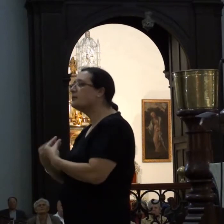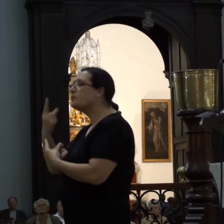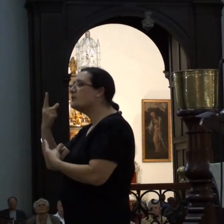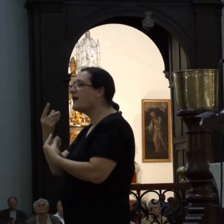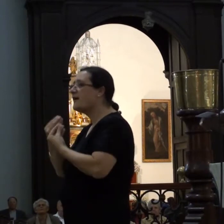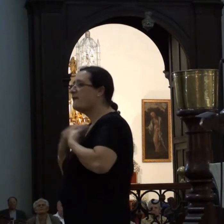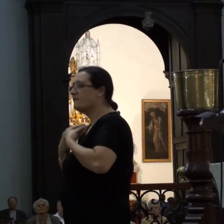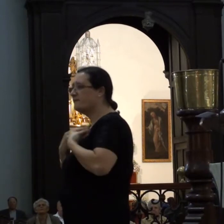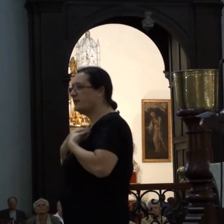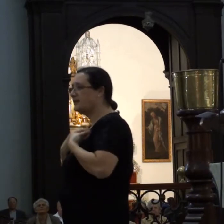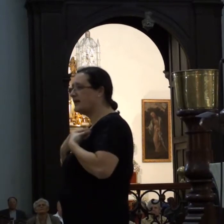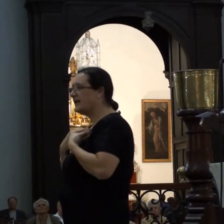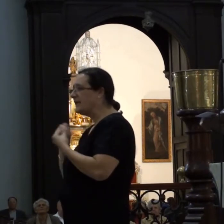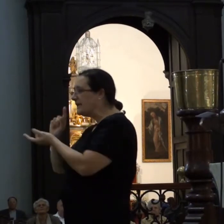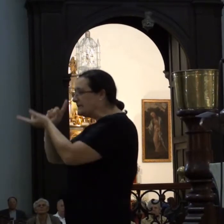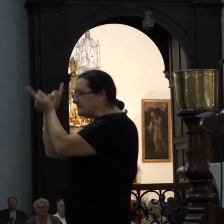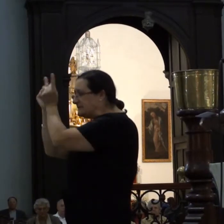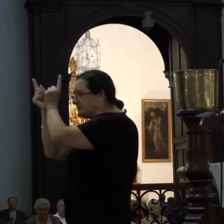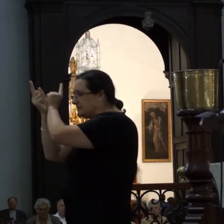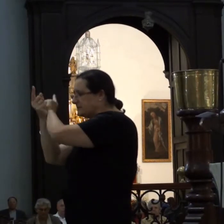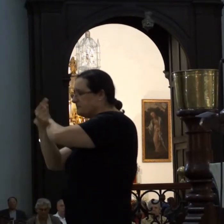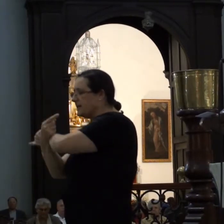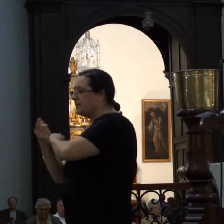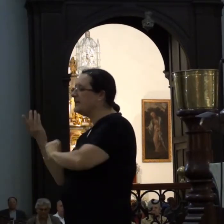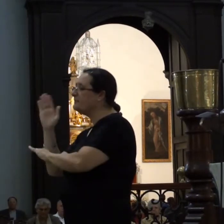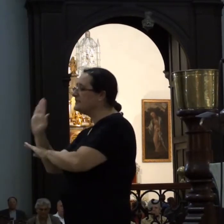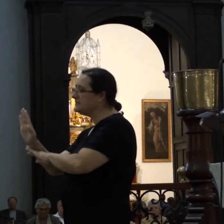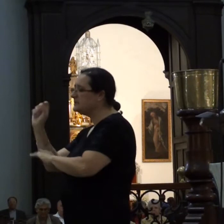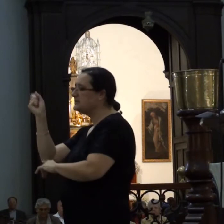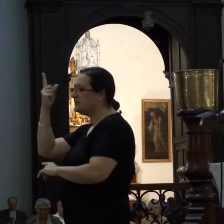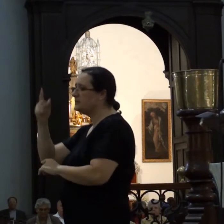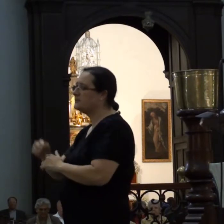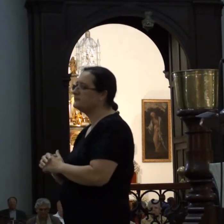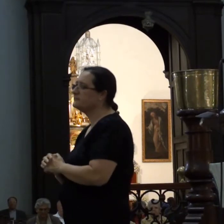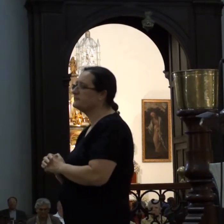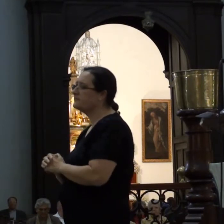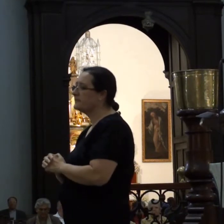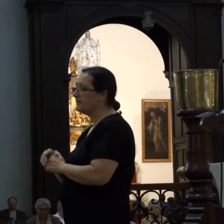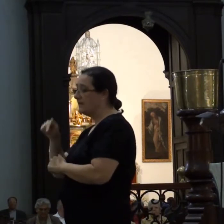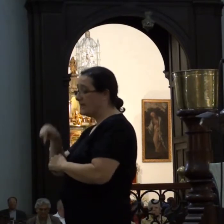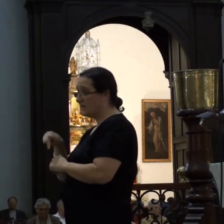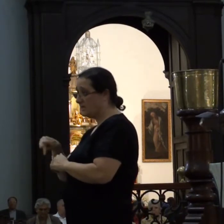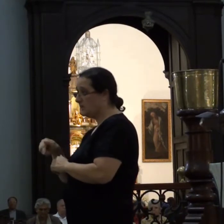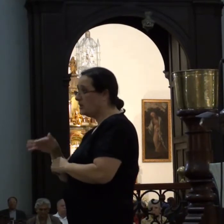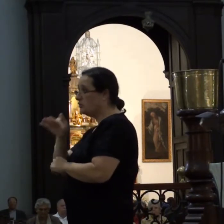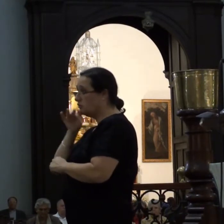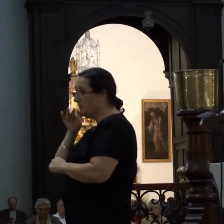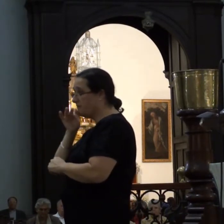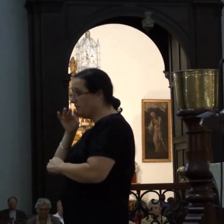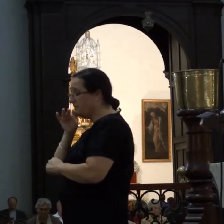que se ha transfigurado en la presencia de Dios Aquí nos sigue resonando